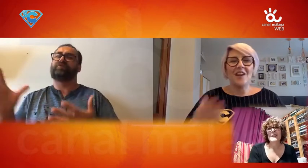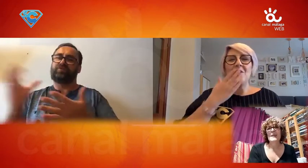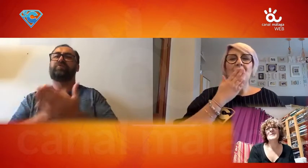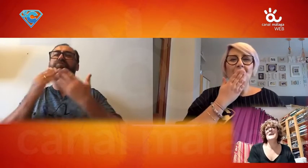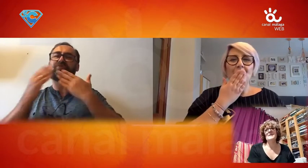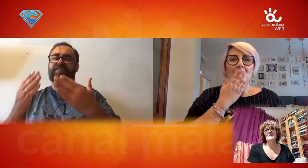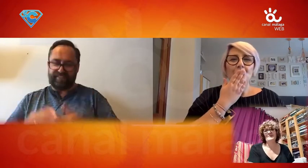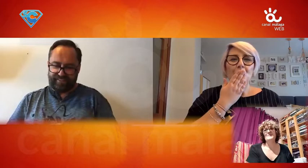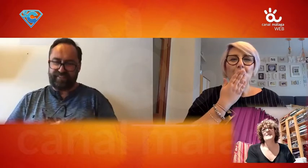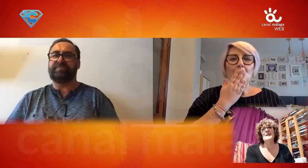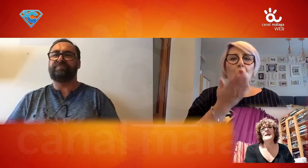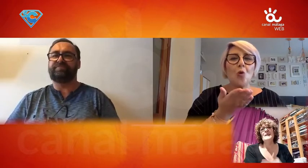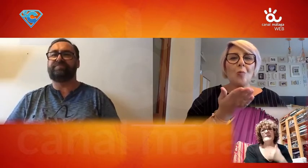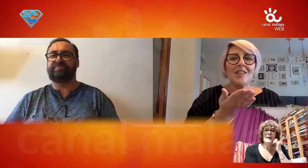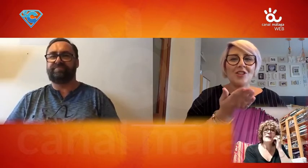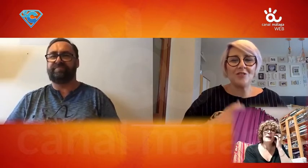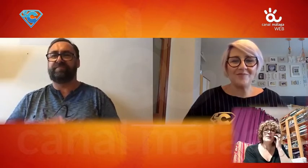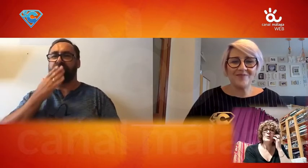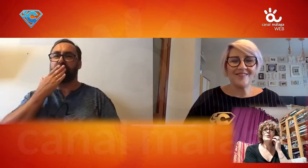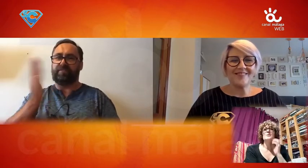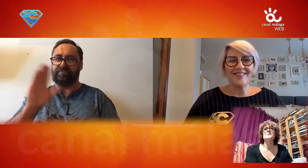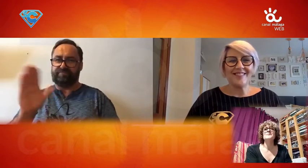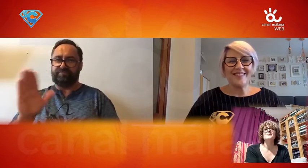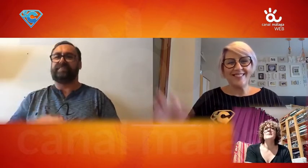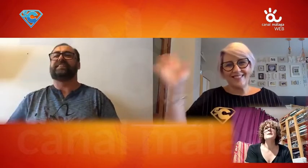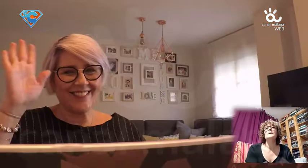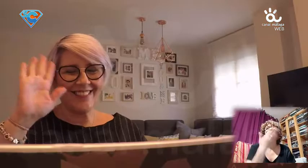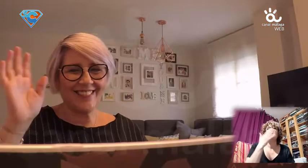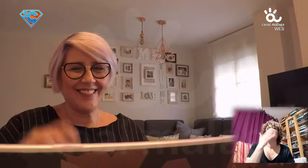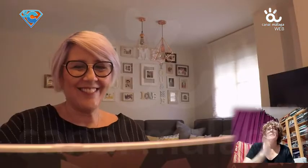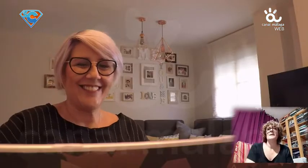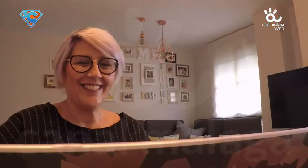Muchas gracias. Y gracias a todos.